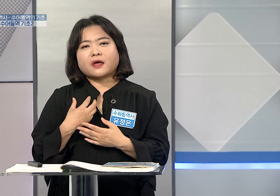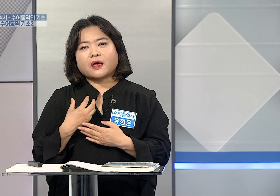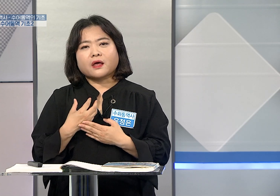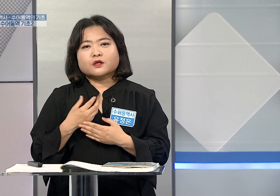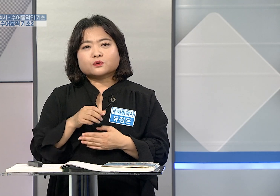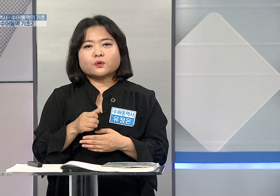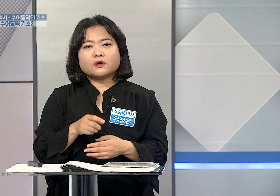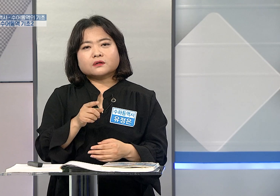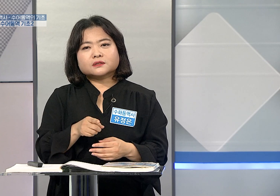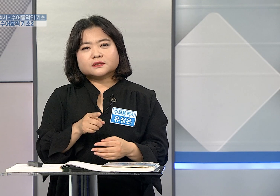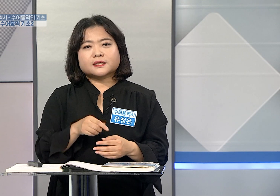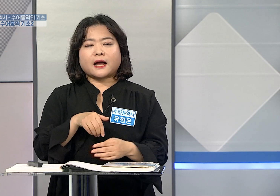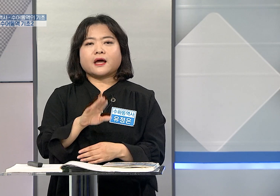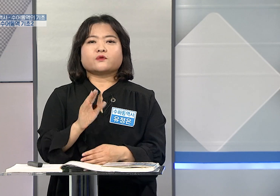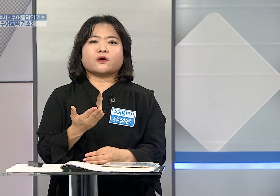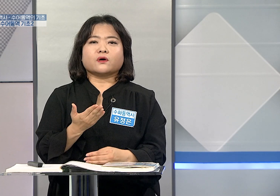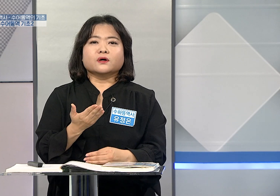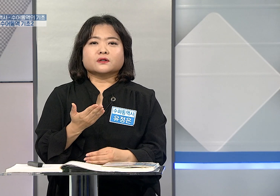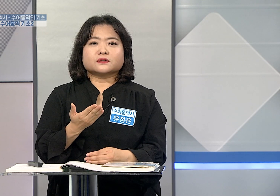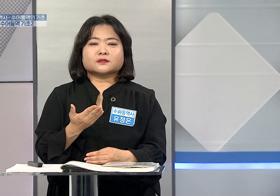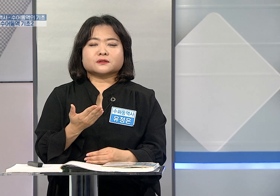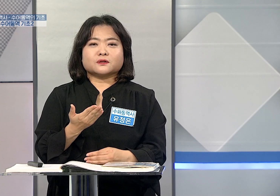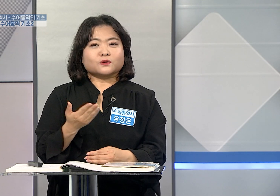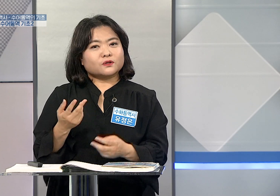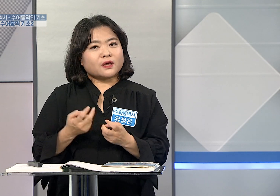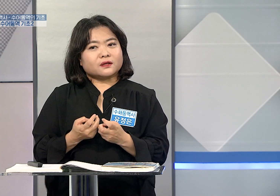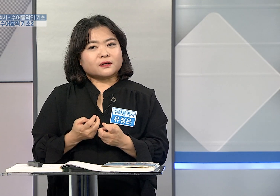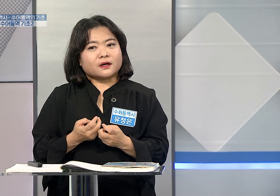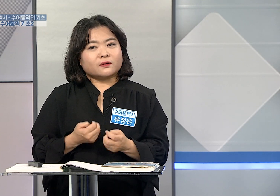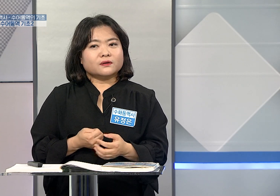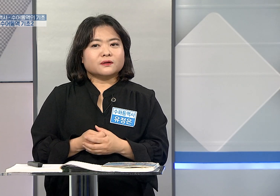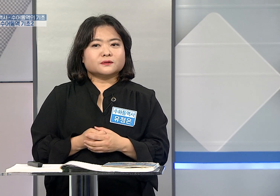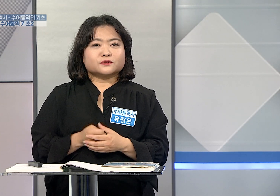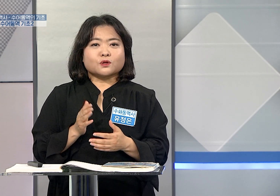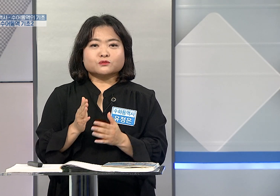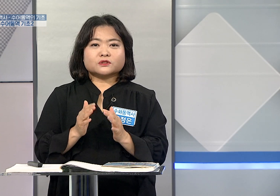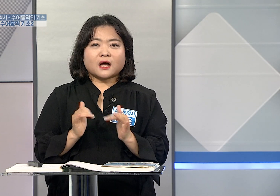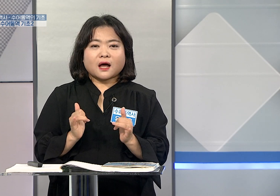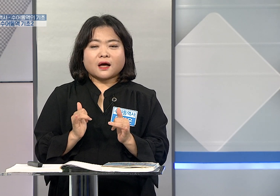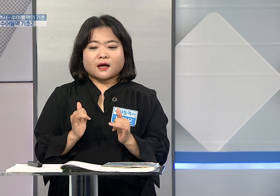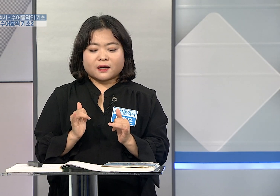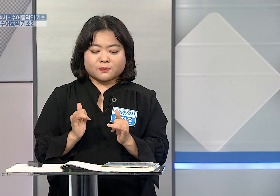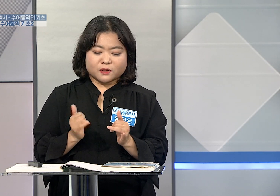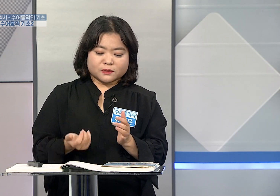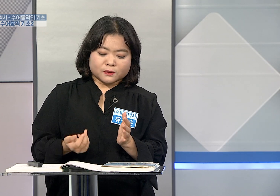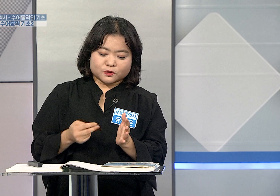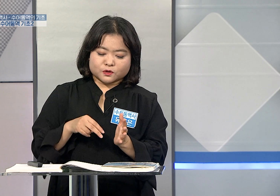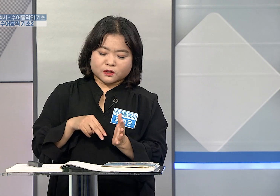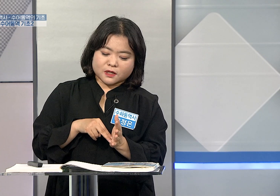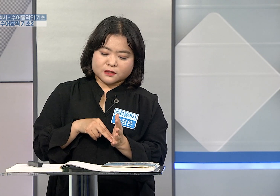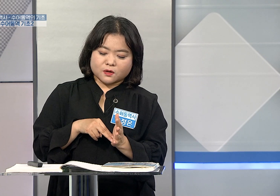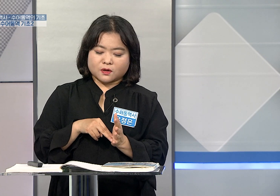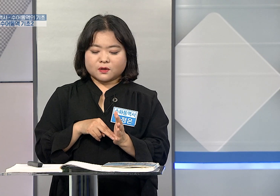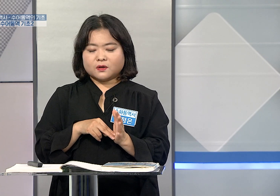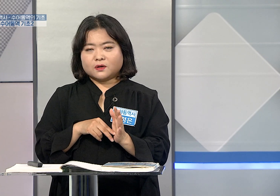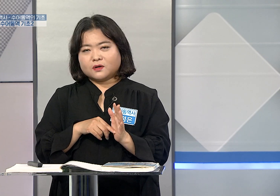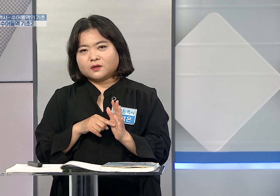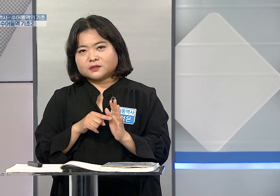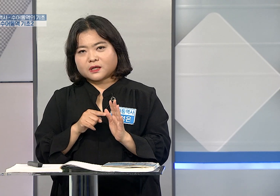아픈데 통역을 가야 돼요. 어떻게 해야 될까요? 전문가라면 억지로 일어나서 이제